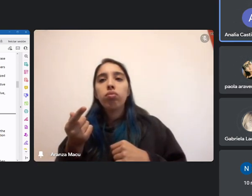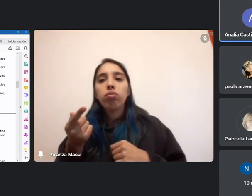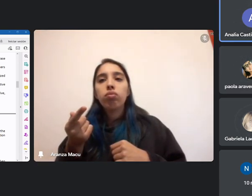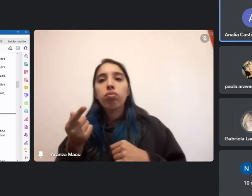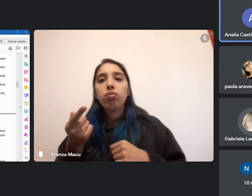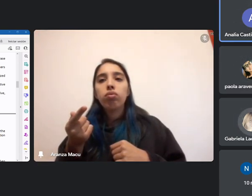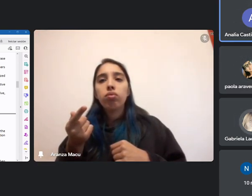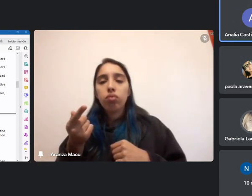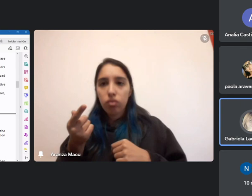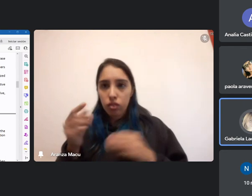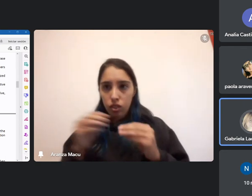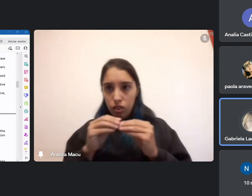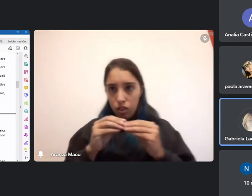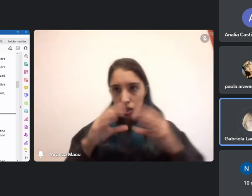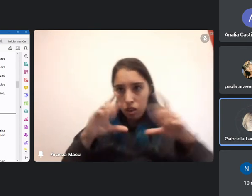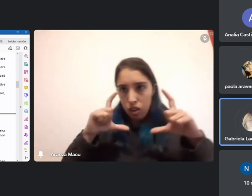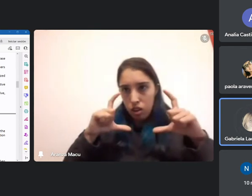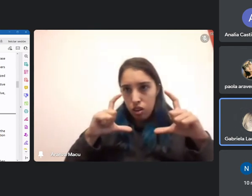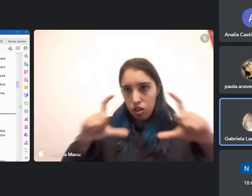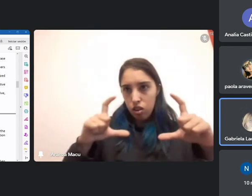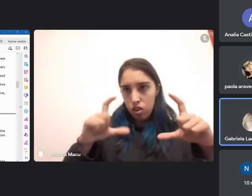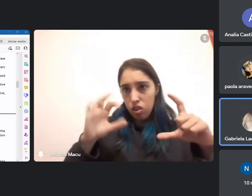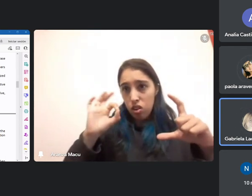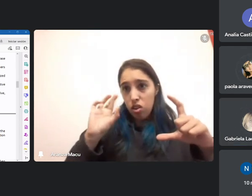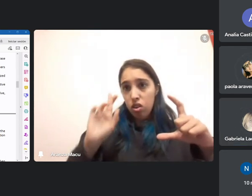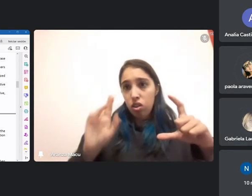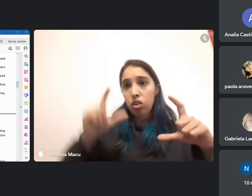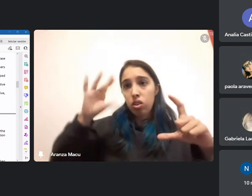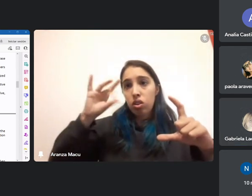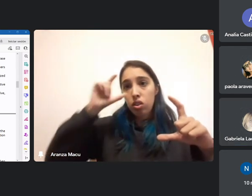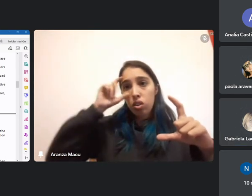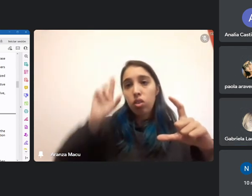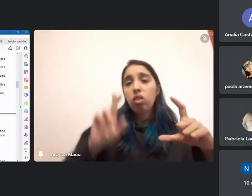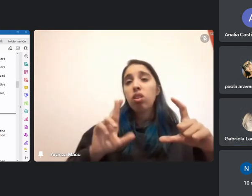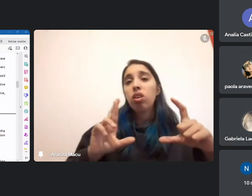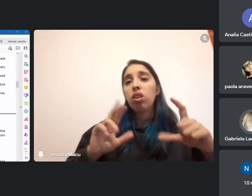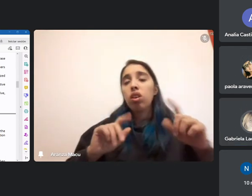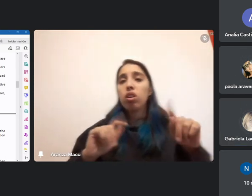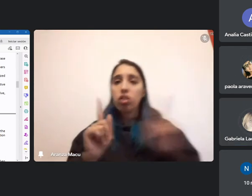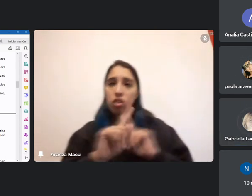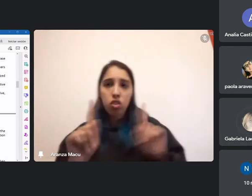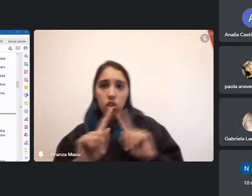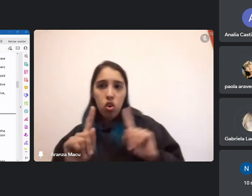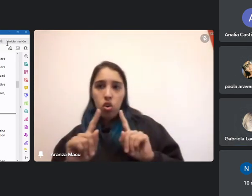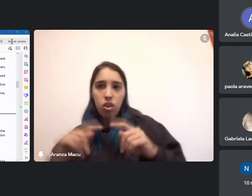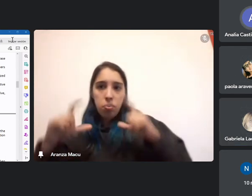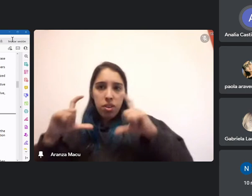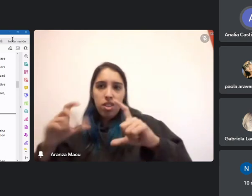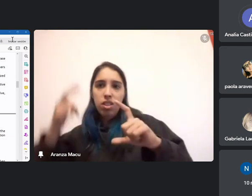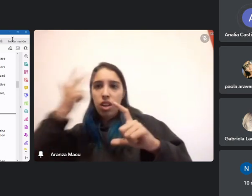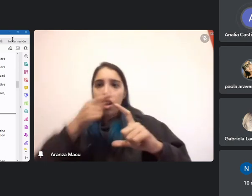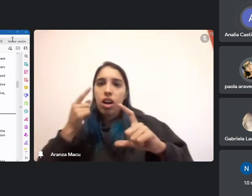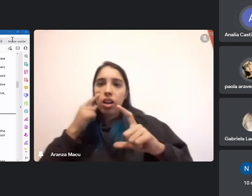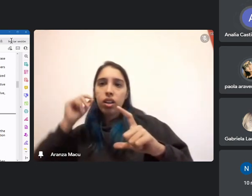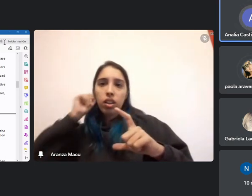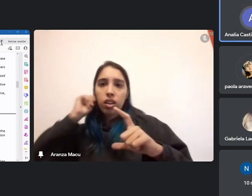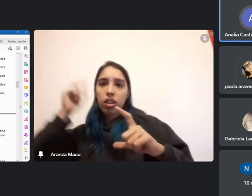Order thinking skills. Desde higher, ¿sí? Acuérdense que higher es un adjetivo que está